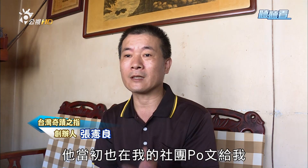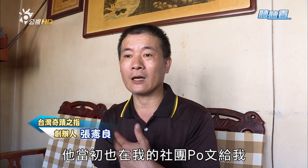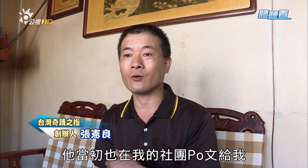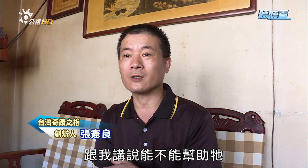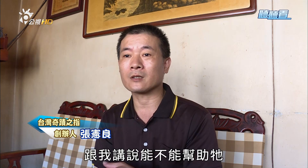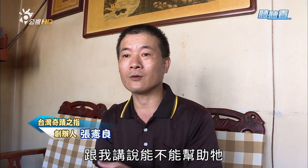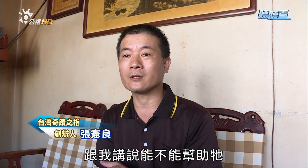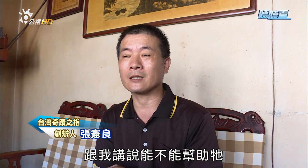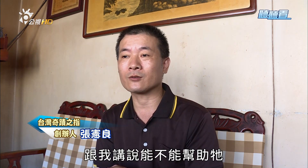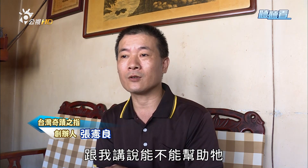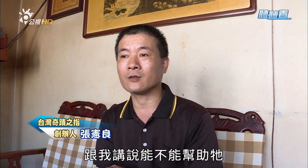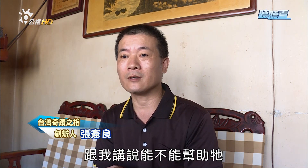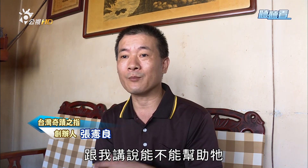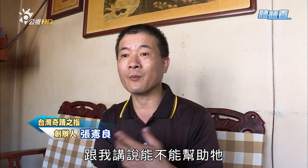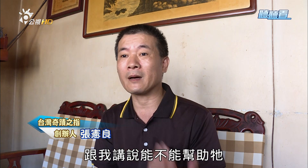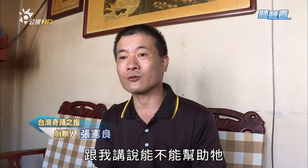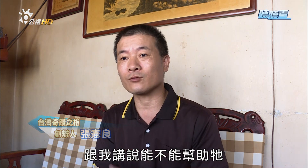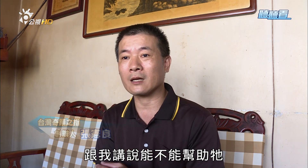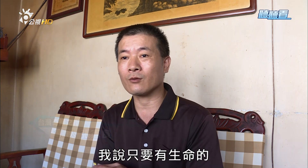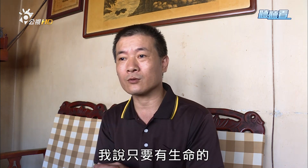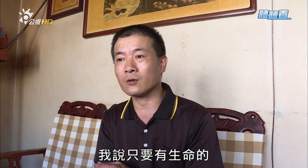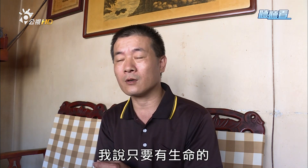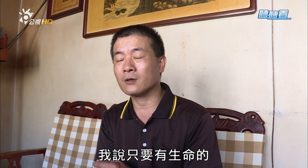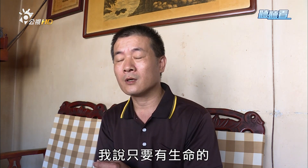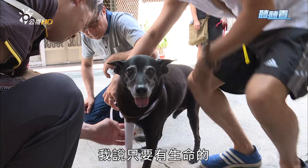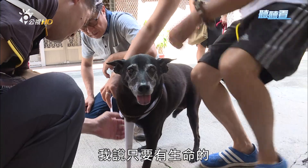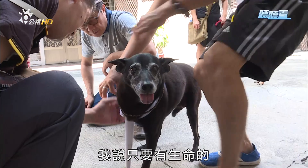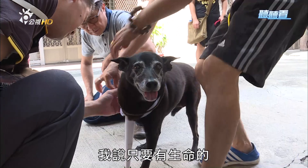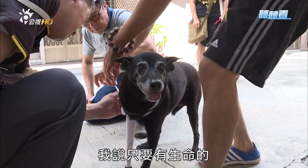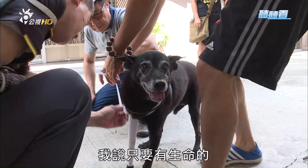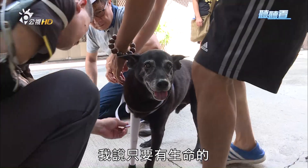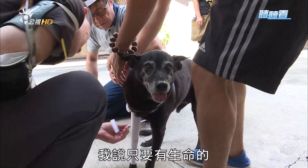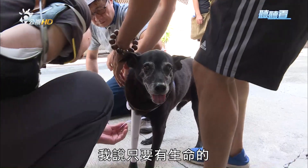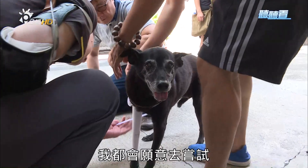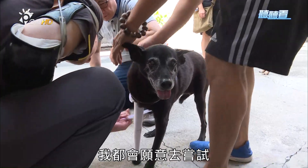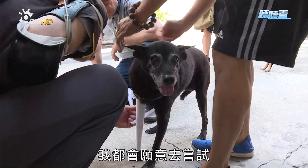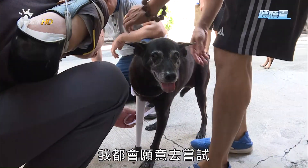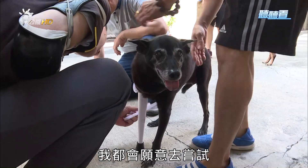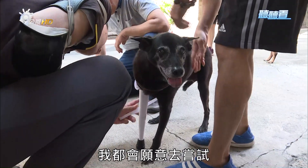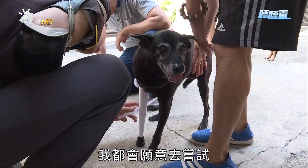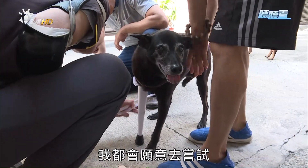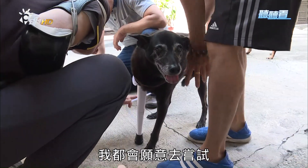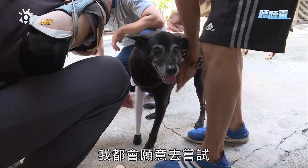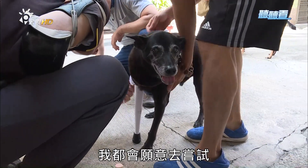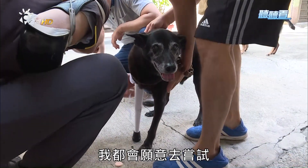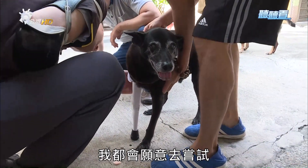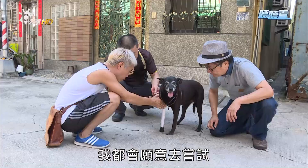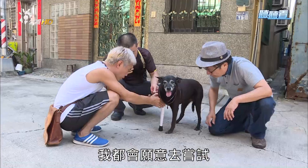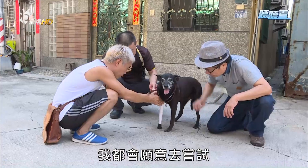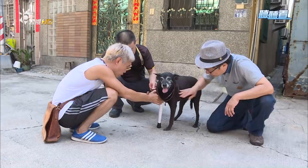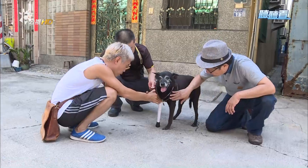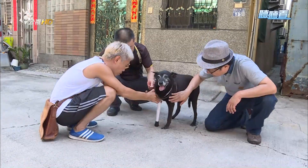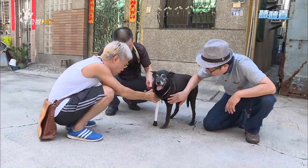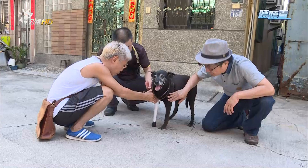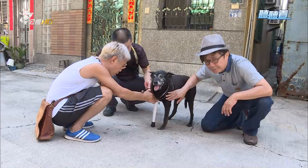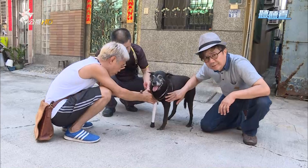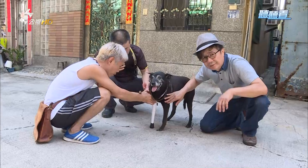给我，跟我讲说能不能帮助他，我说只要有生命的我都会愿意去尝试。 哎